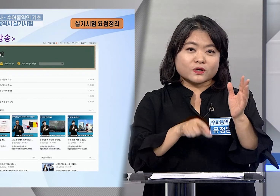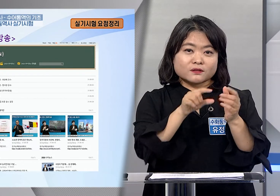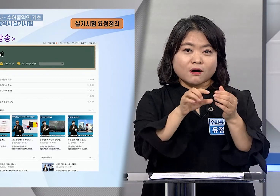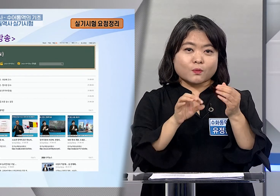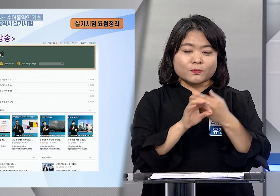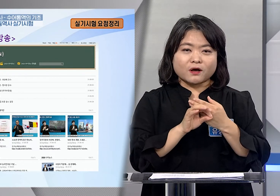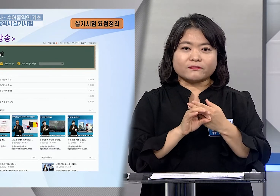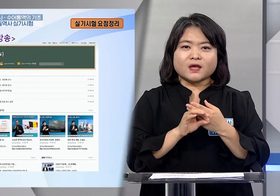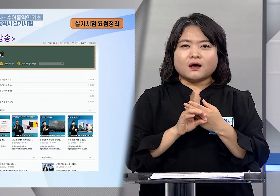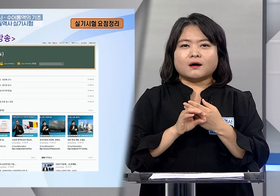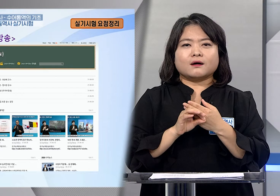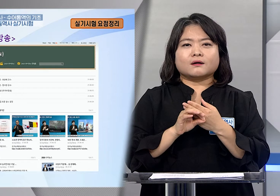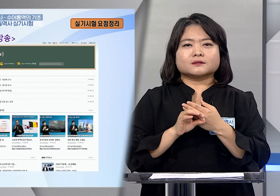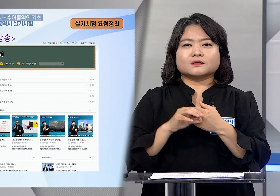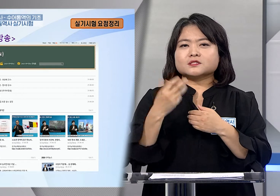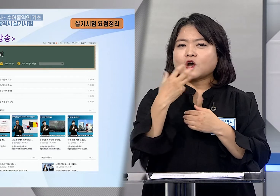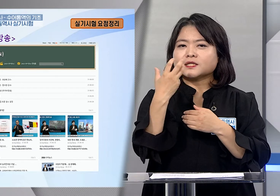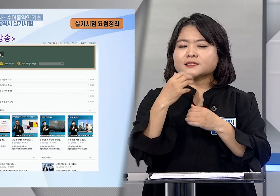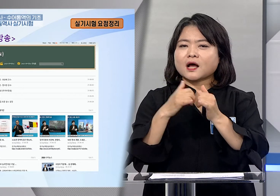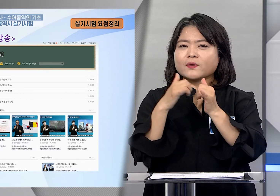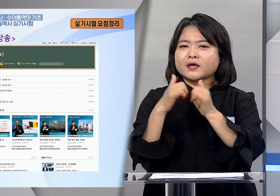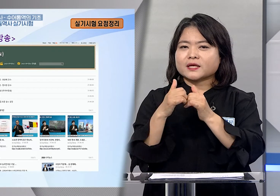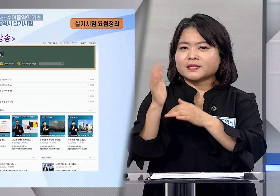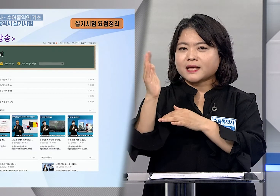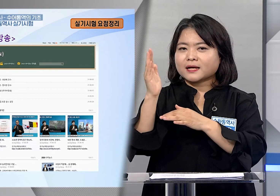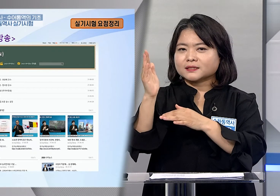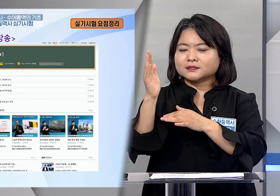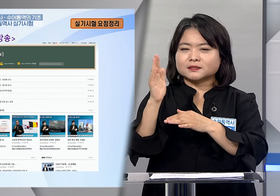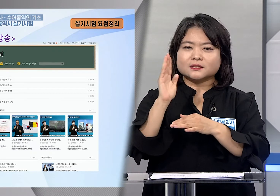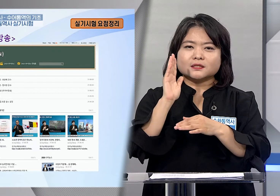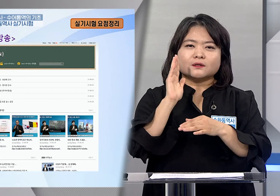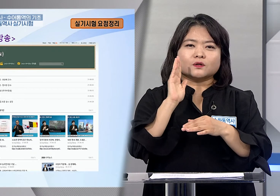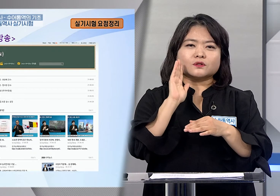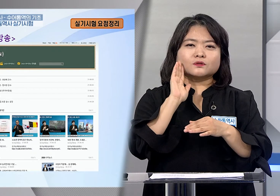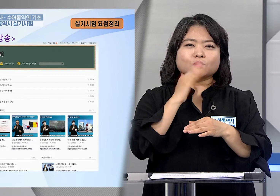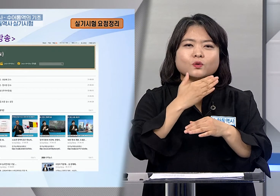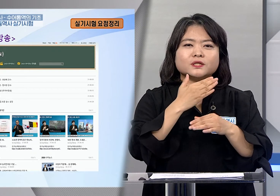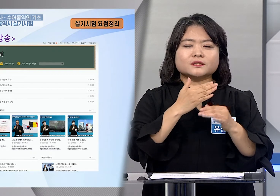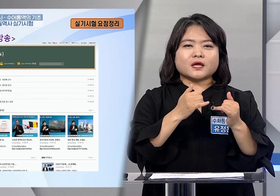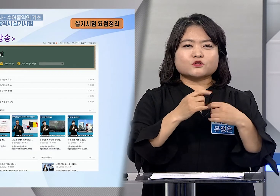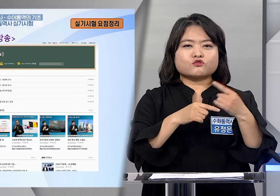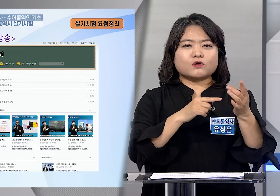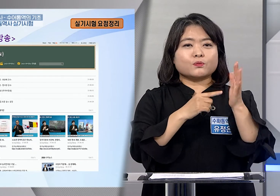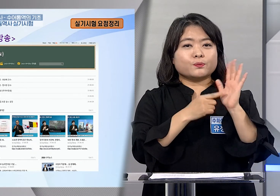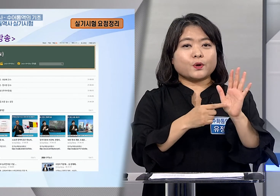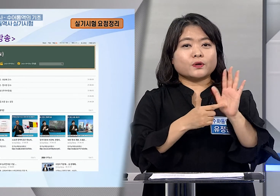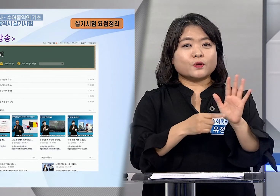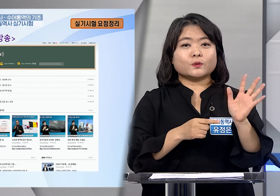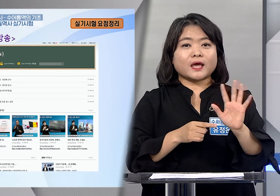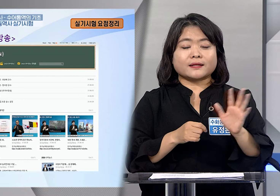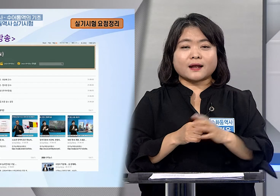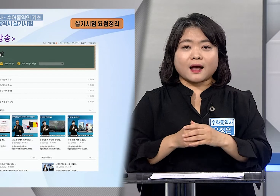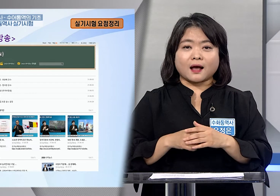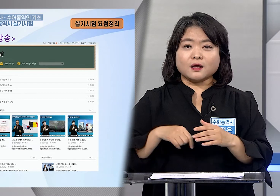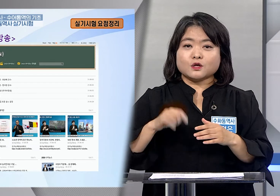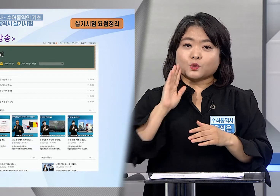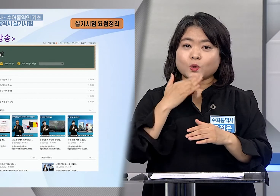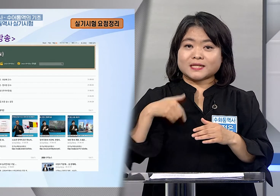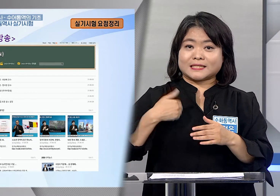들어가 보면 어떤 청인 사회의 이야기를 어떤 농인들의 수어로 표현해 놓은 게 아니라 농인이